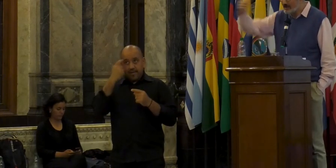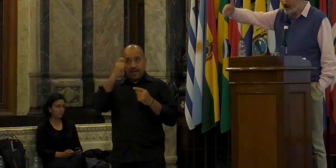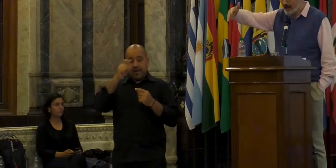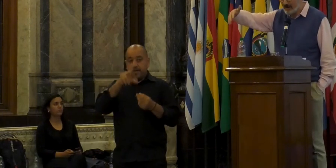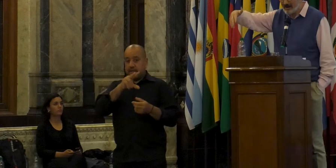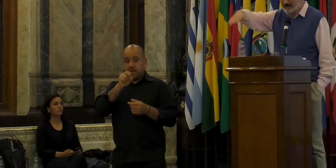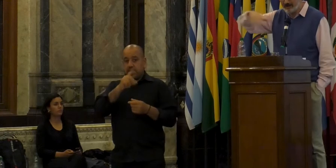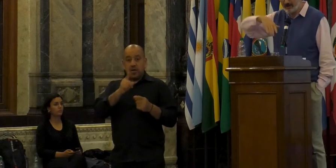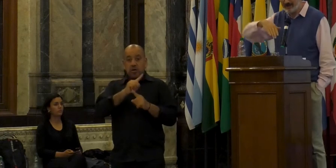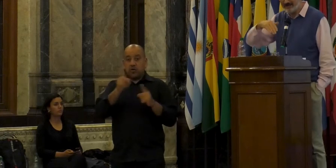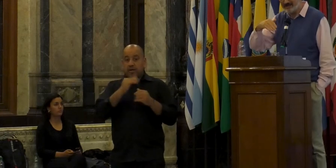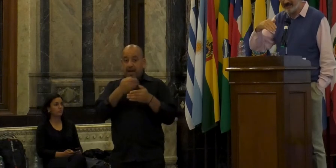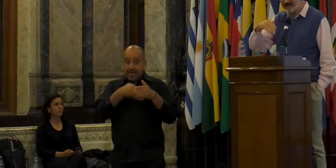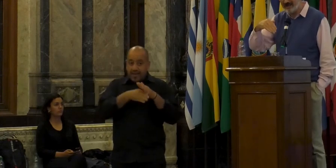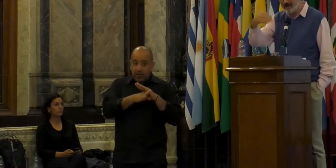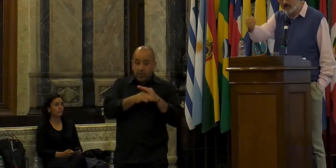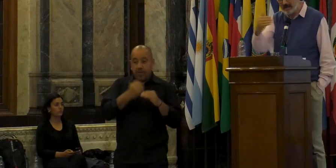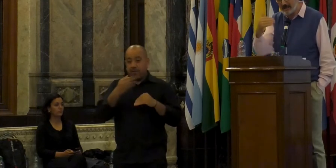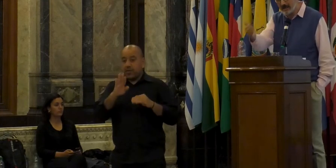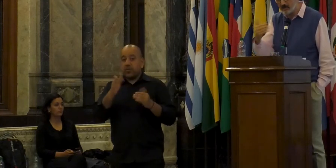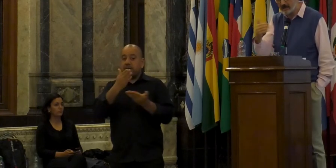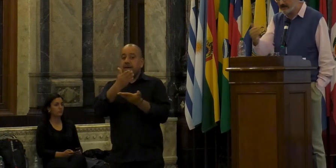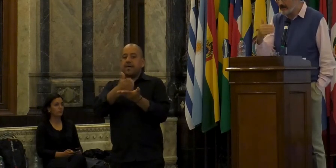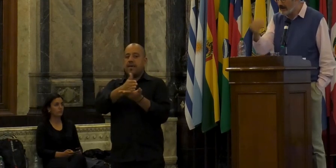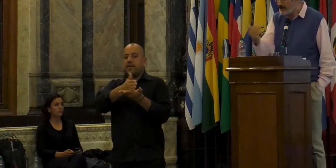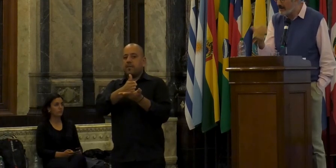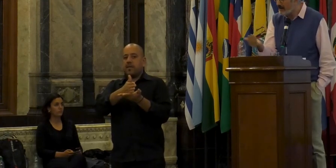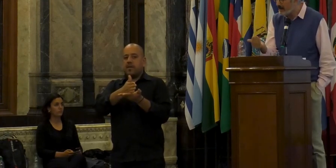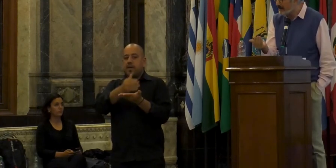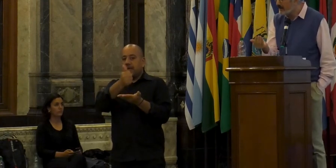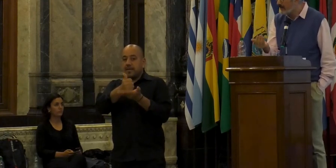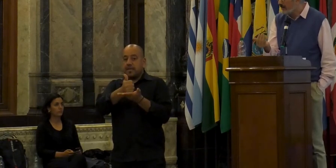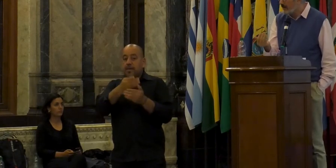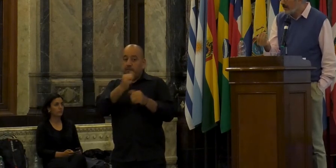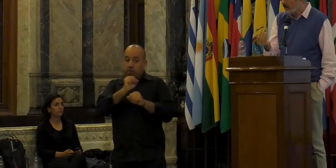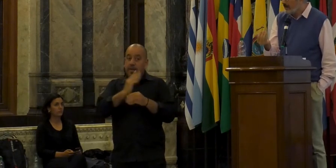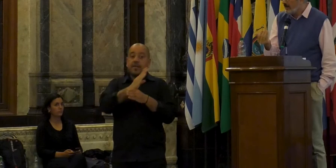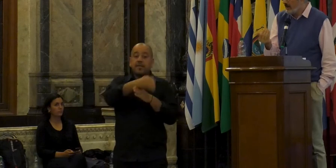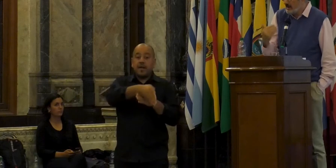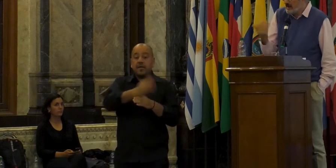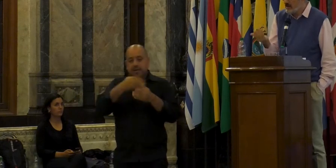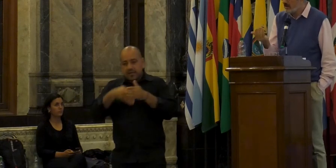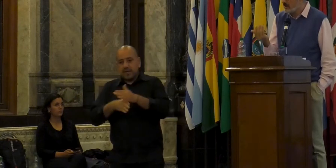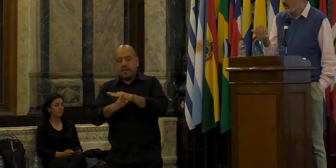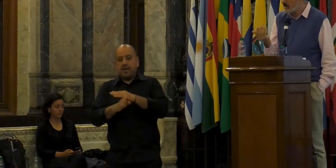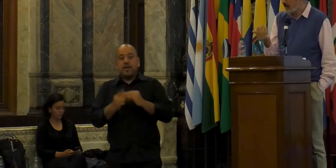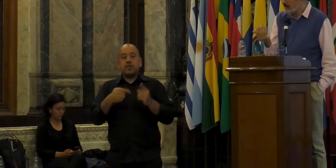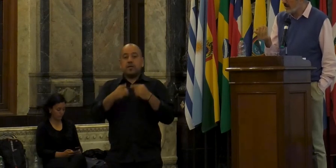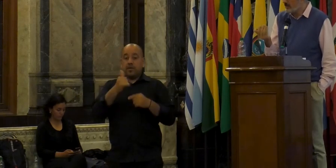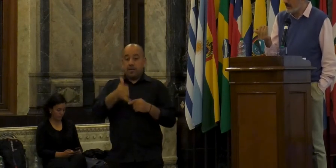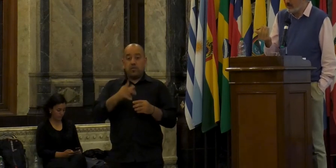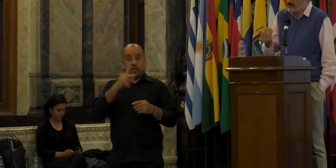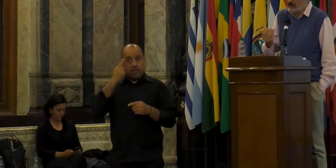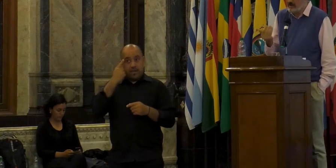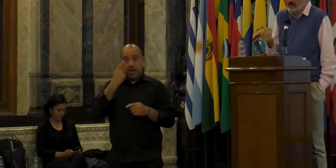estás dentro de la caverna ni estás fuera, estás en el umbral de las cosas. Es entrar y salir. En ese sentido tenemos que ser